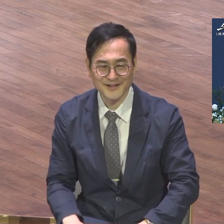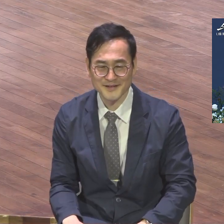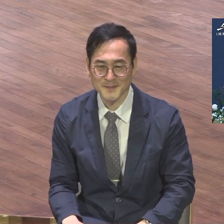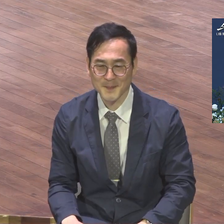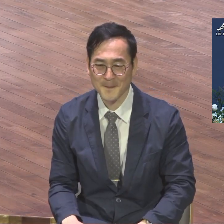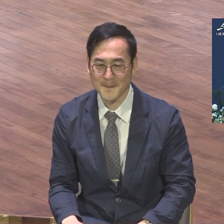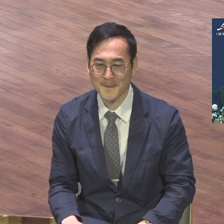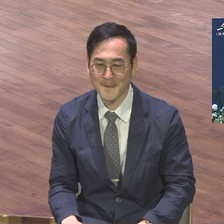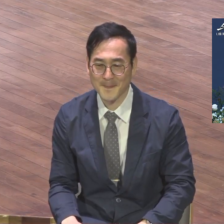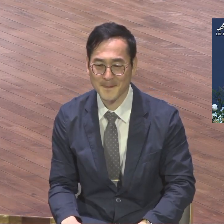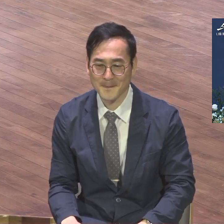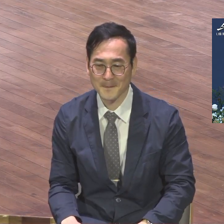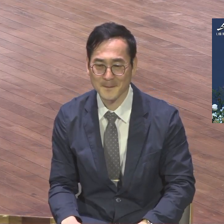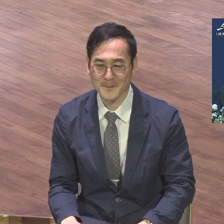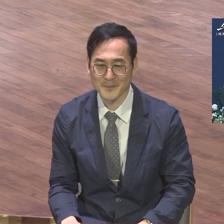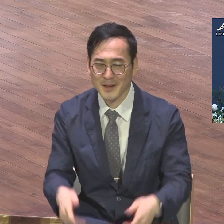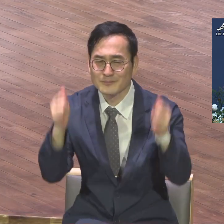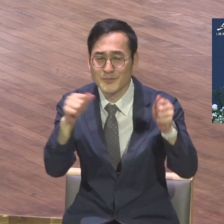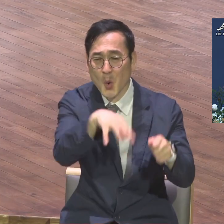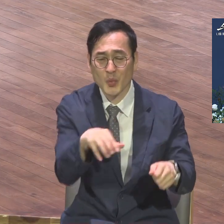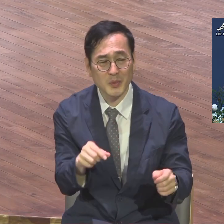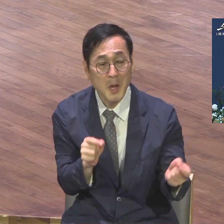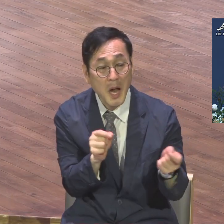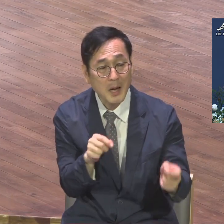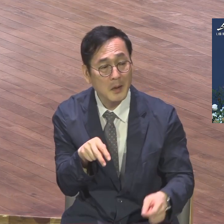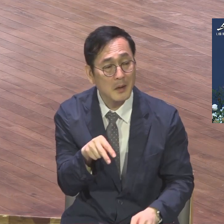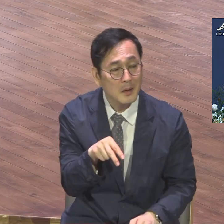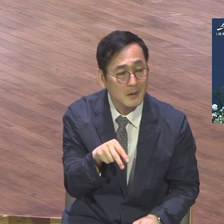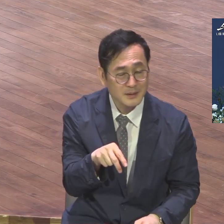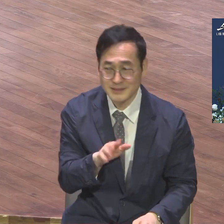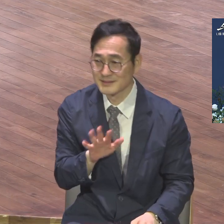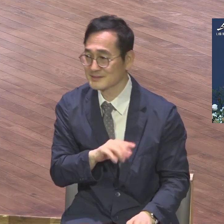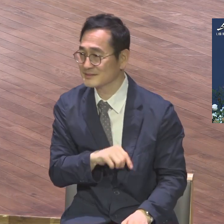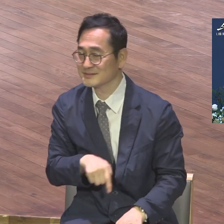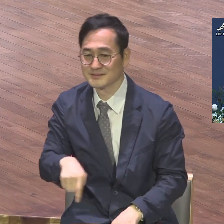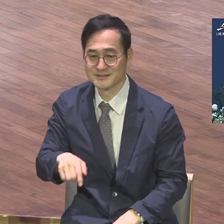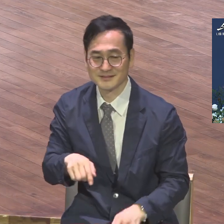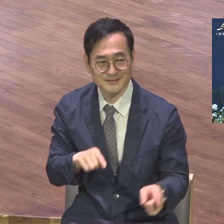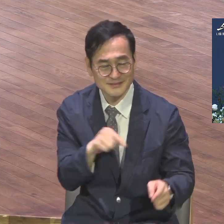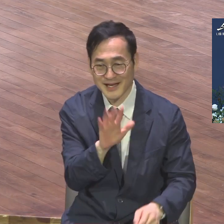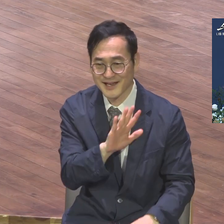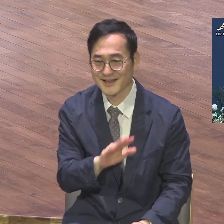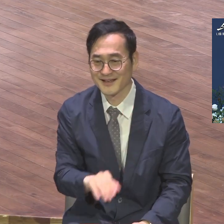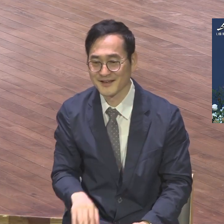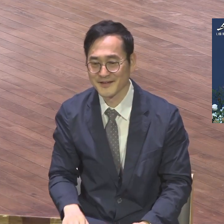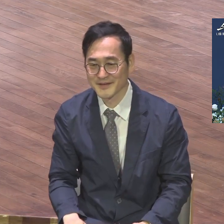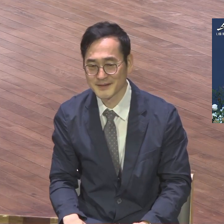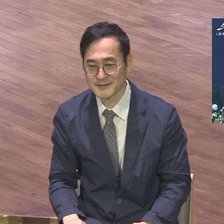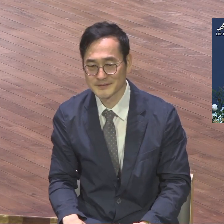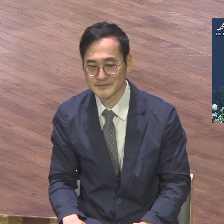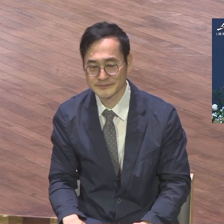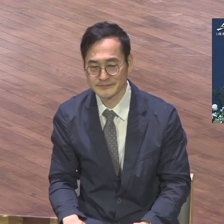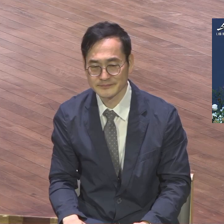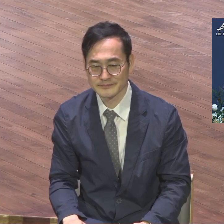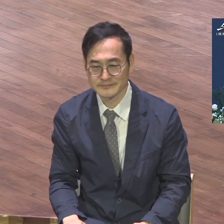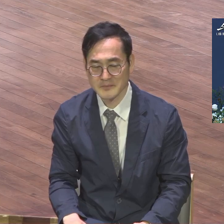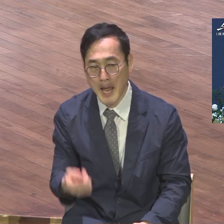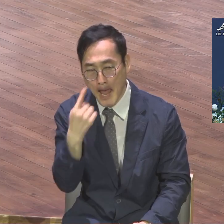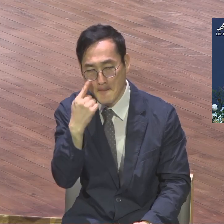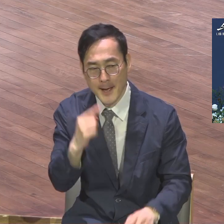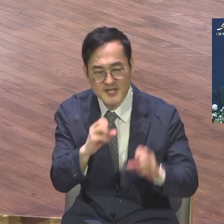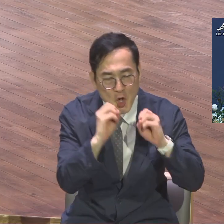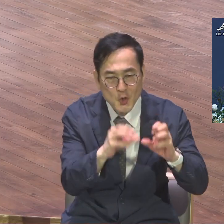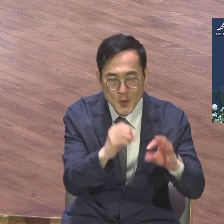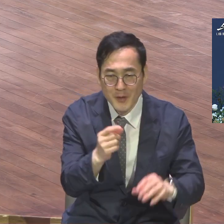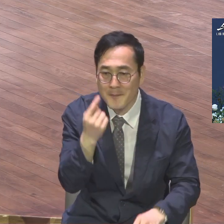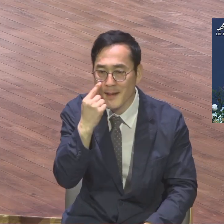가서 근처나 가봤냐고요? 안 가봤잖아요. 그 성장 안 되지요. 귀신도 안 쫓아내보고 무슨